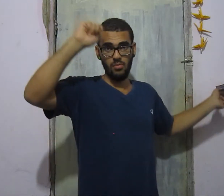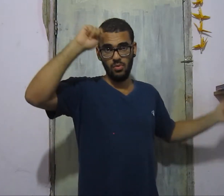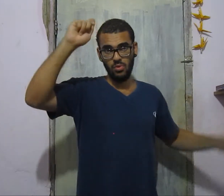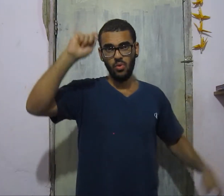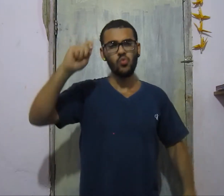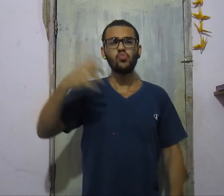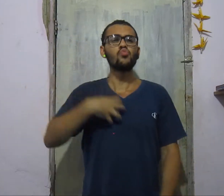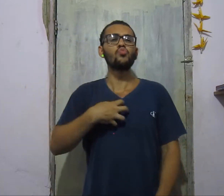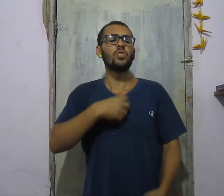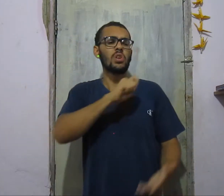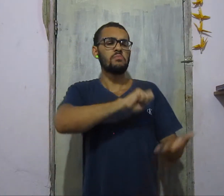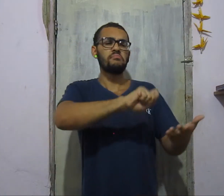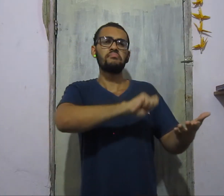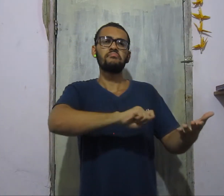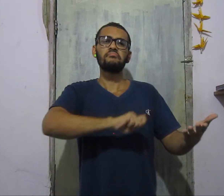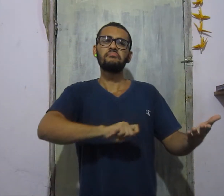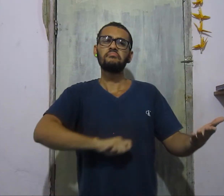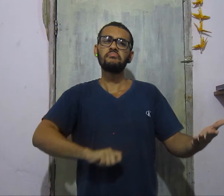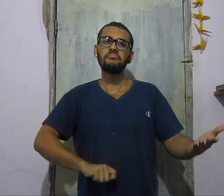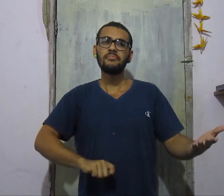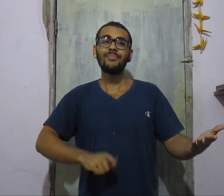né, o estilo que o autor colocou no livro